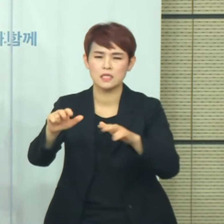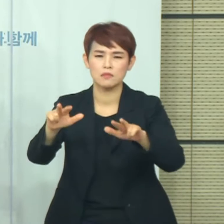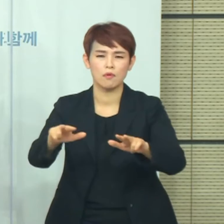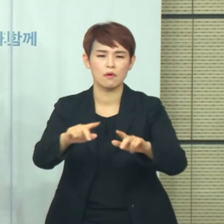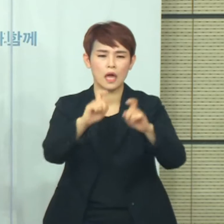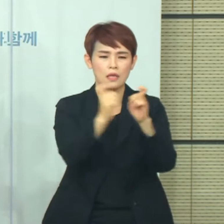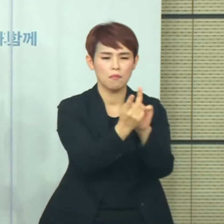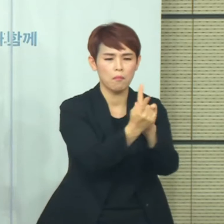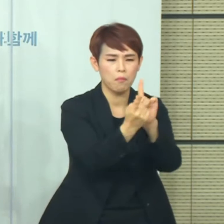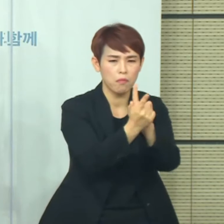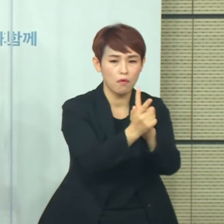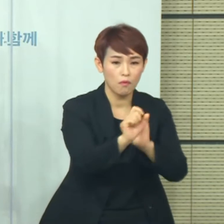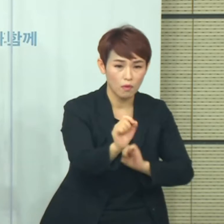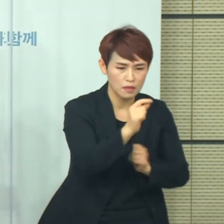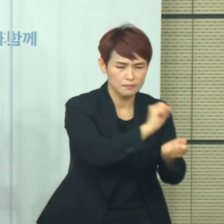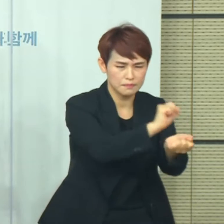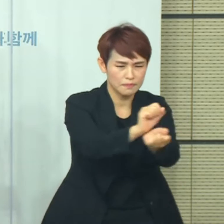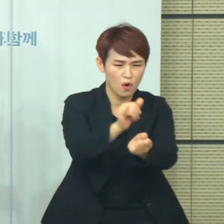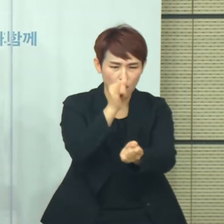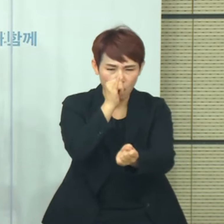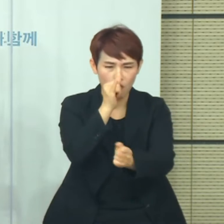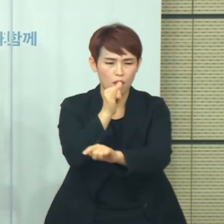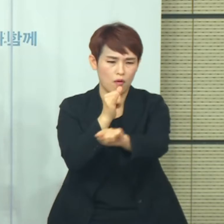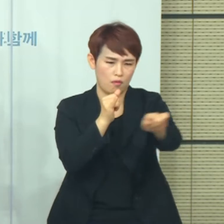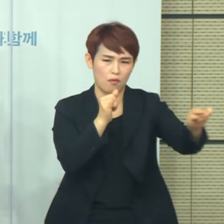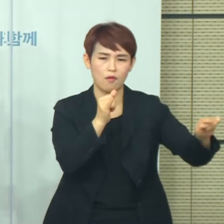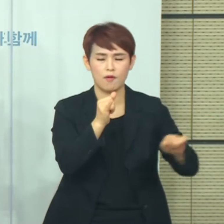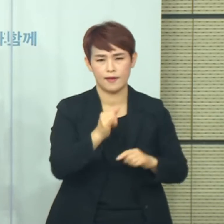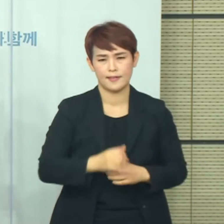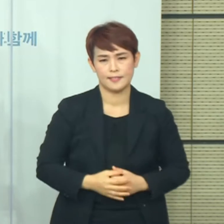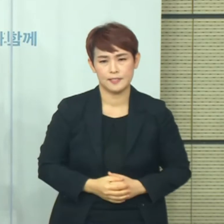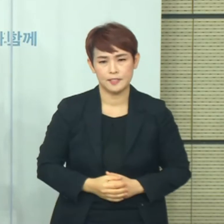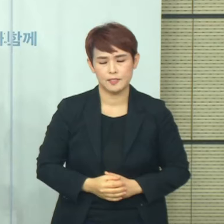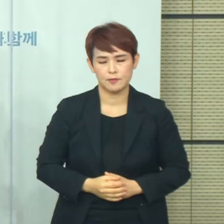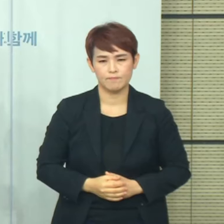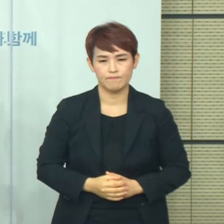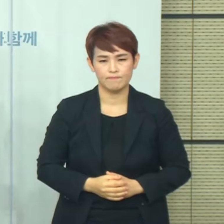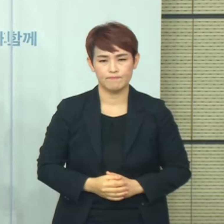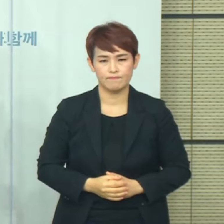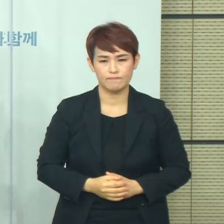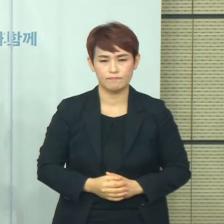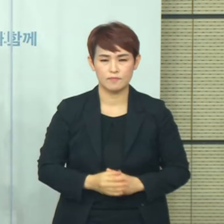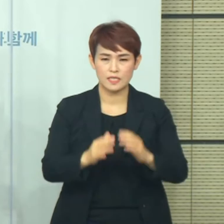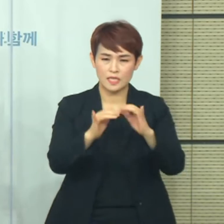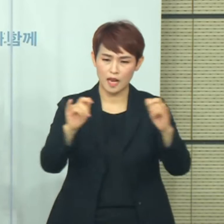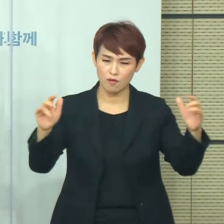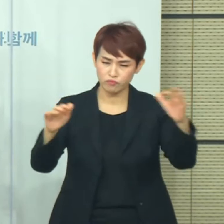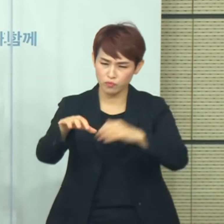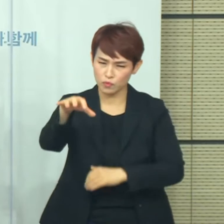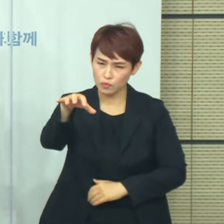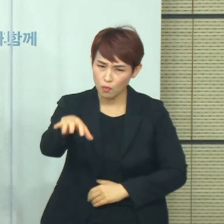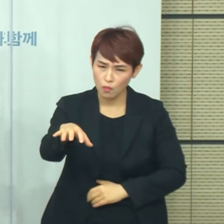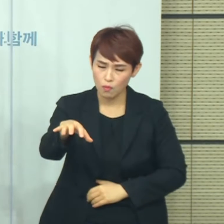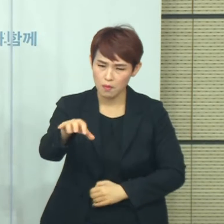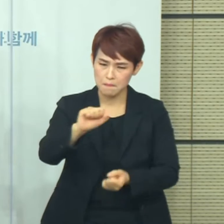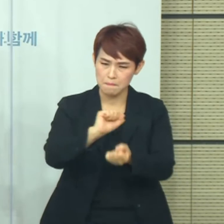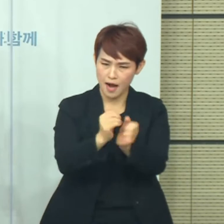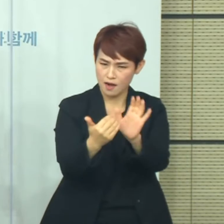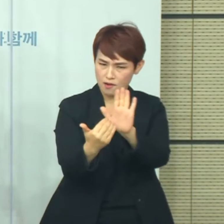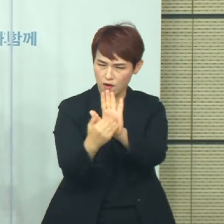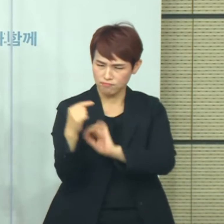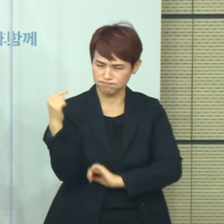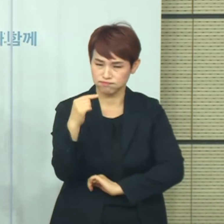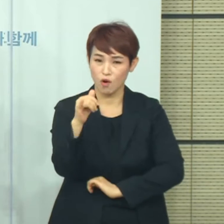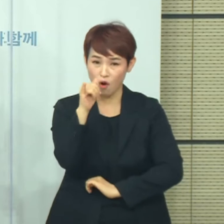중심으로 변화하고 있는 것으로 보입니다. 종합적으로 볼때 다중이용시설에 대한 방역 조치